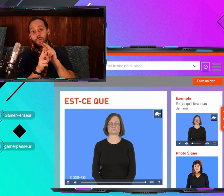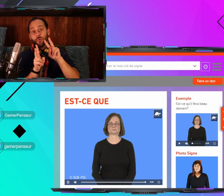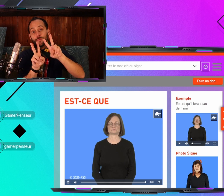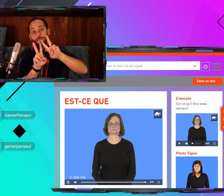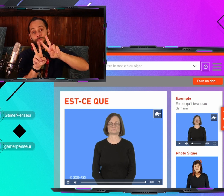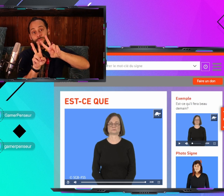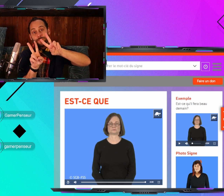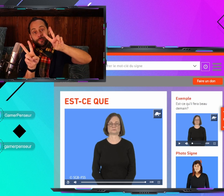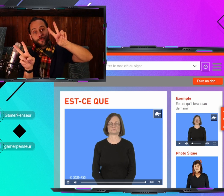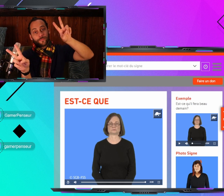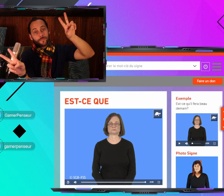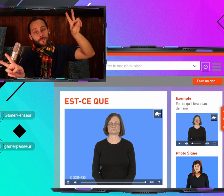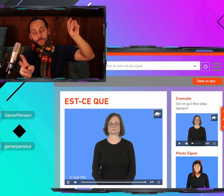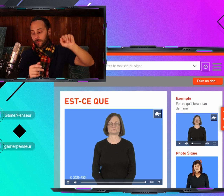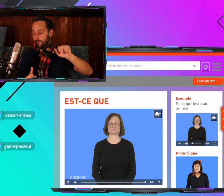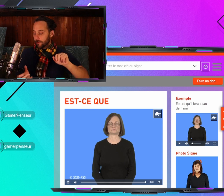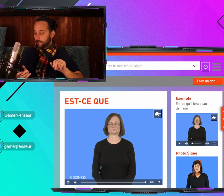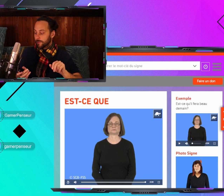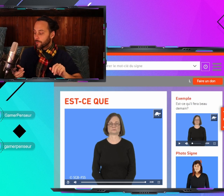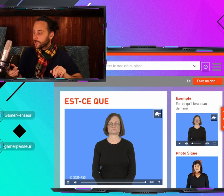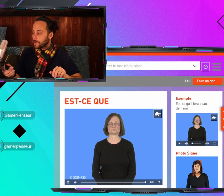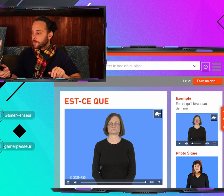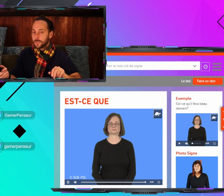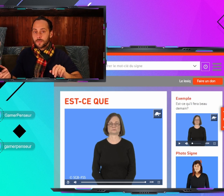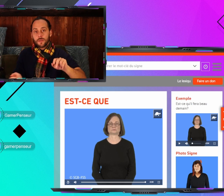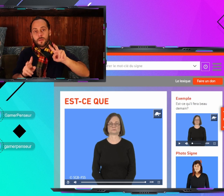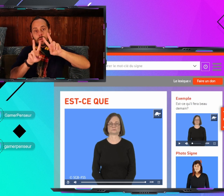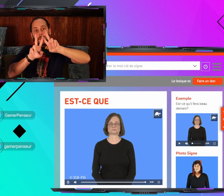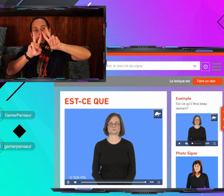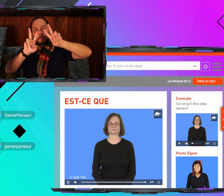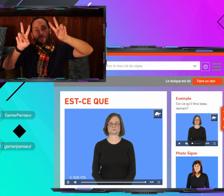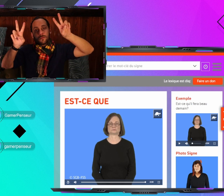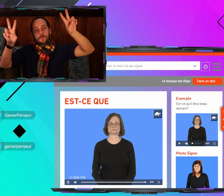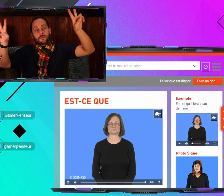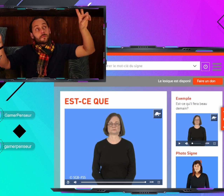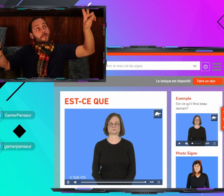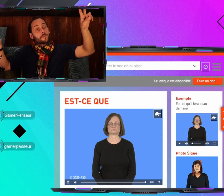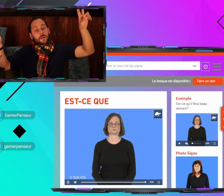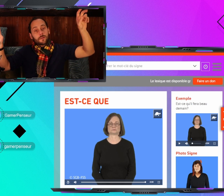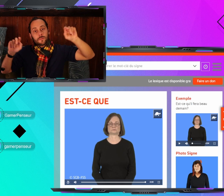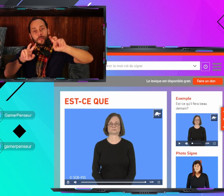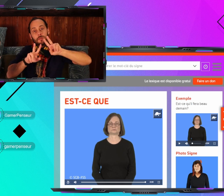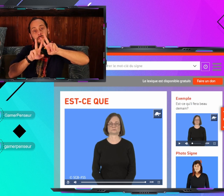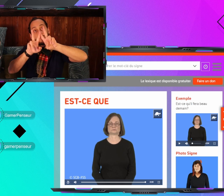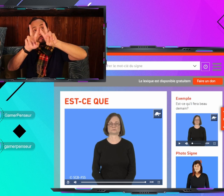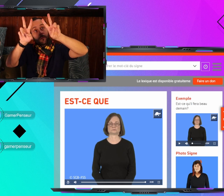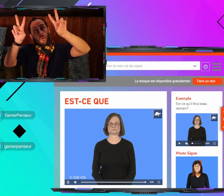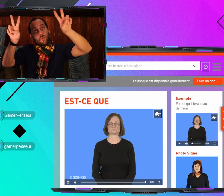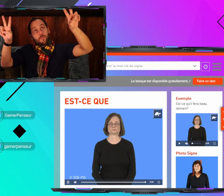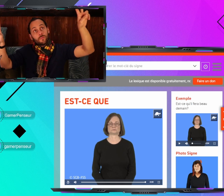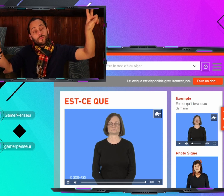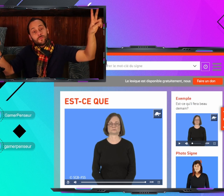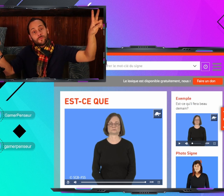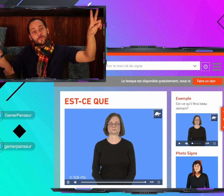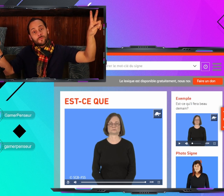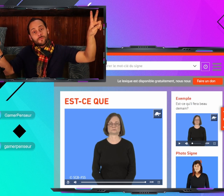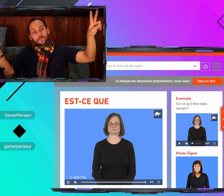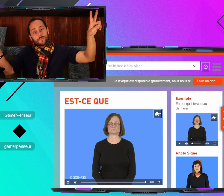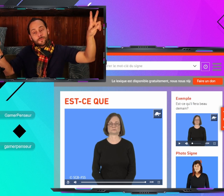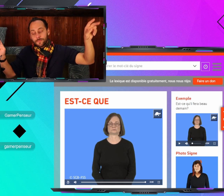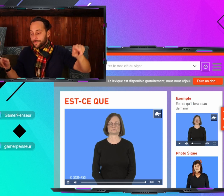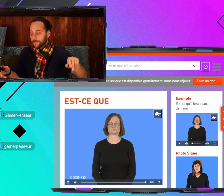et beau, ouais, c'est mon micro qui m'embête, comme ça, c'est beau.